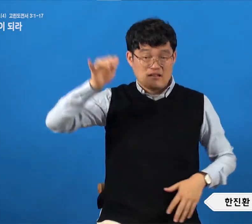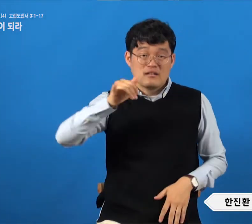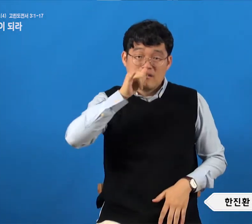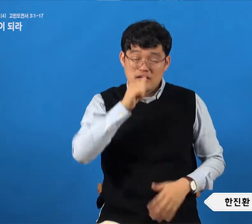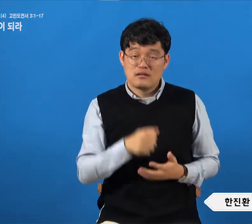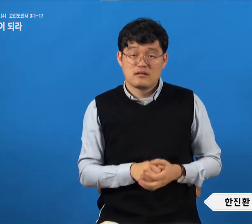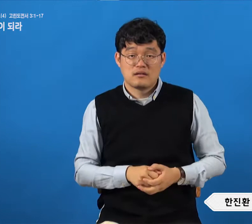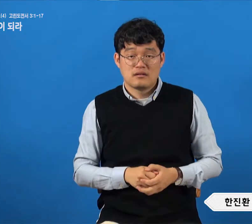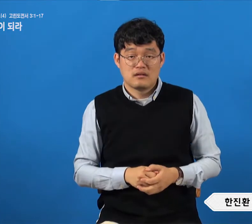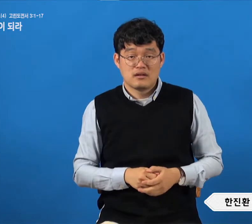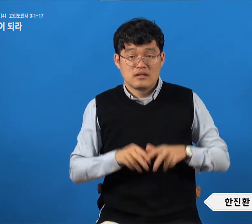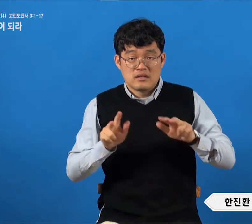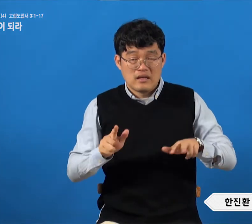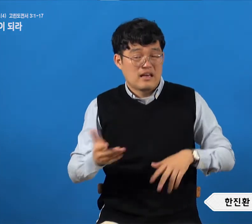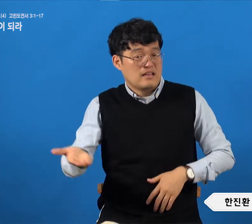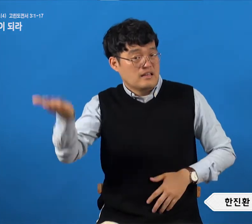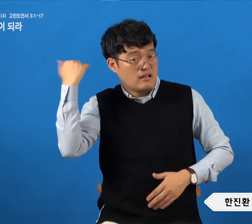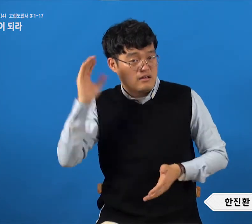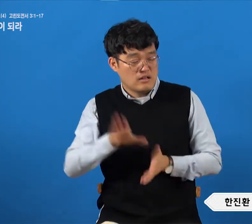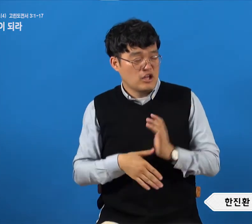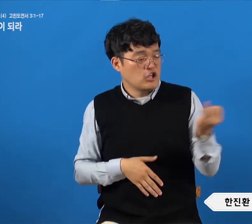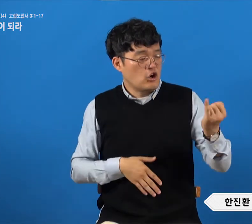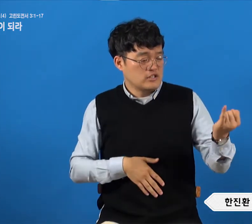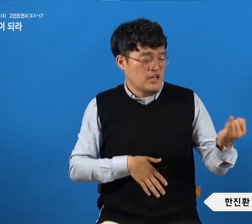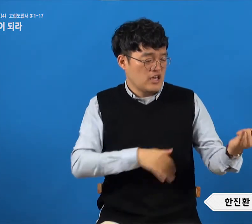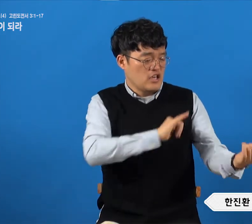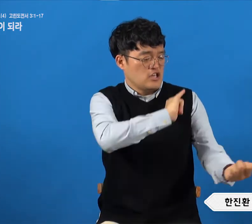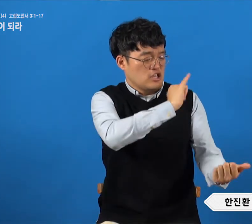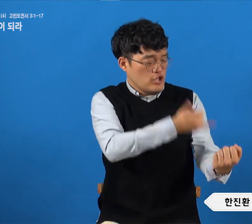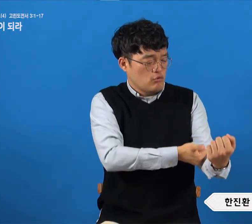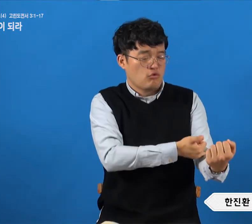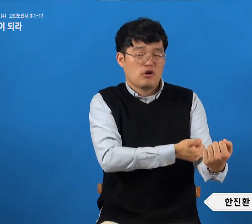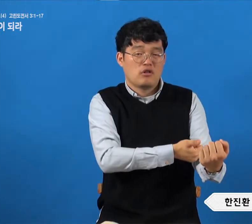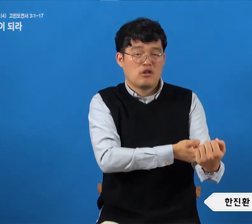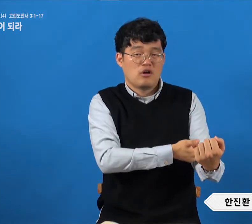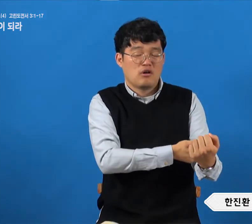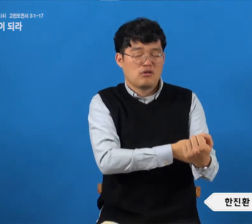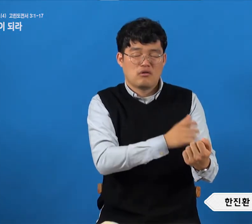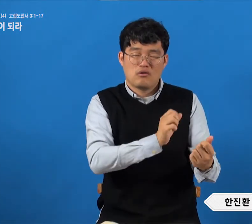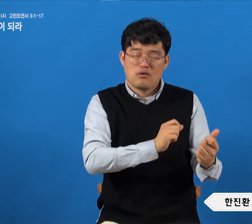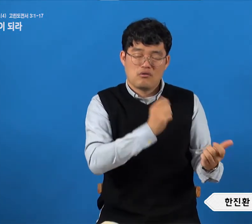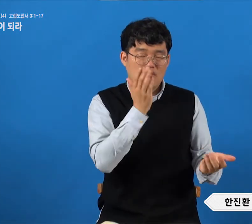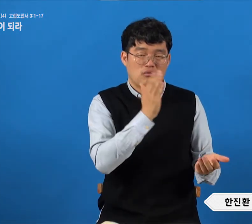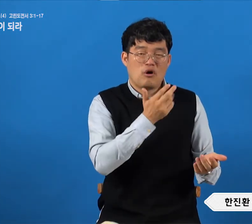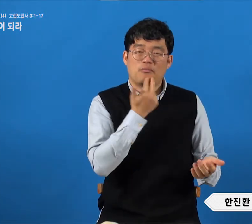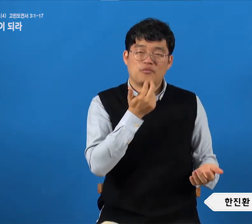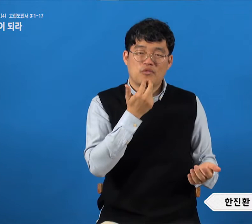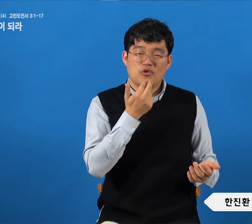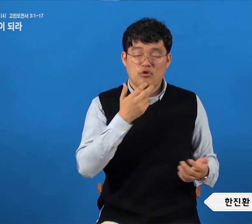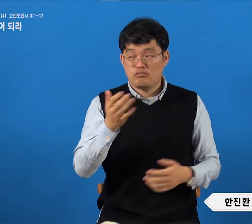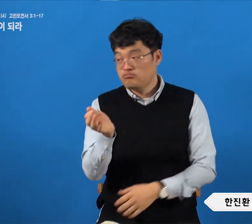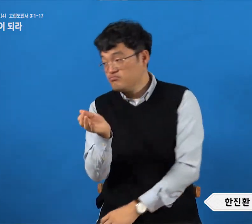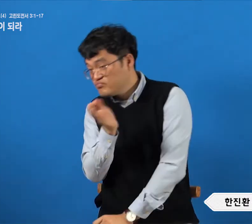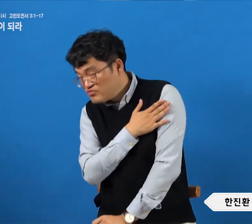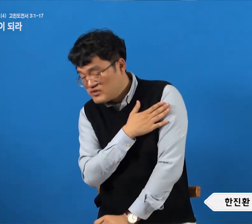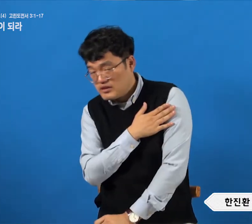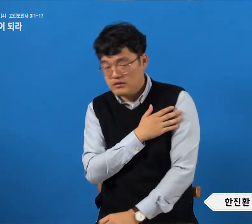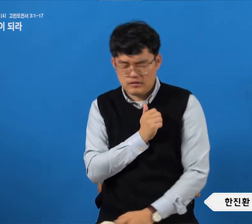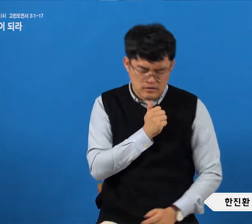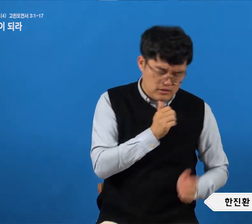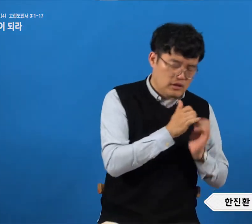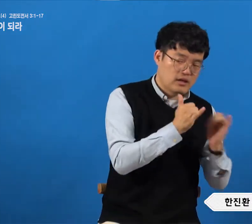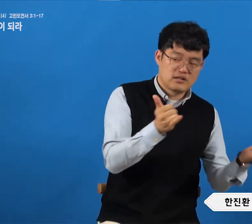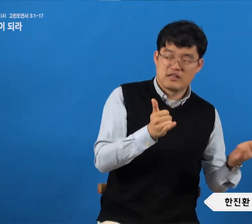지금 시각으로 보면 그 당시 여자의 인권이라는 것은 완전히 밑바닥이었습니다. 부자와 빈자,